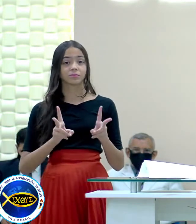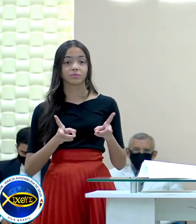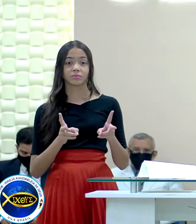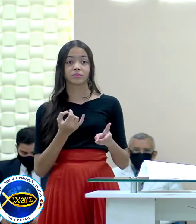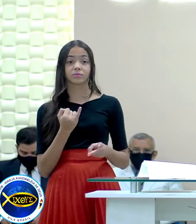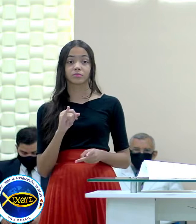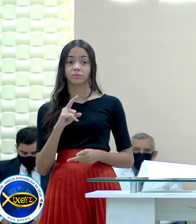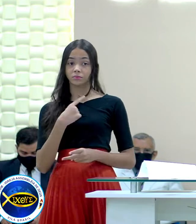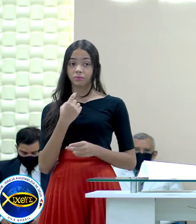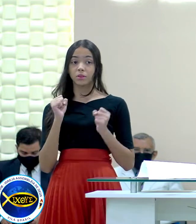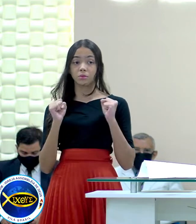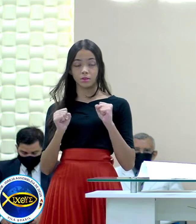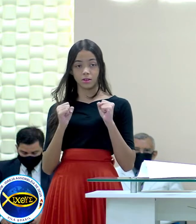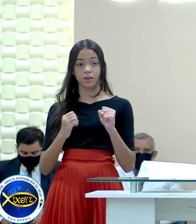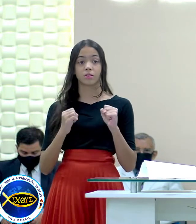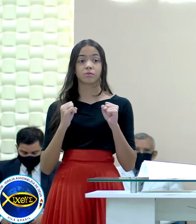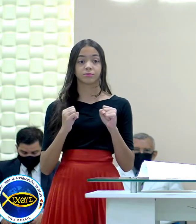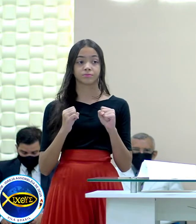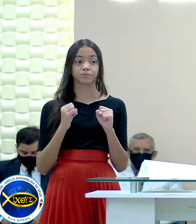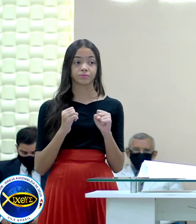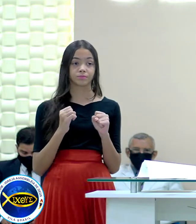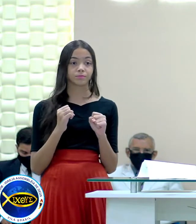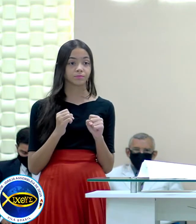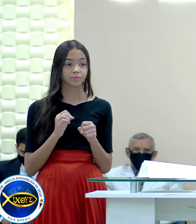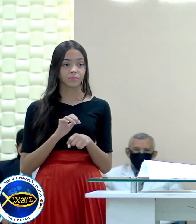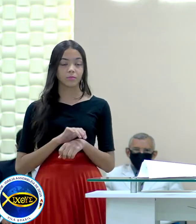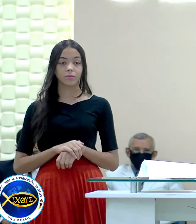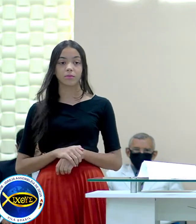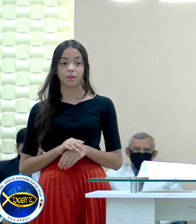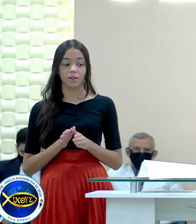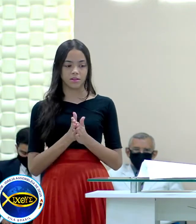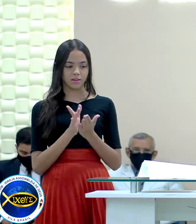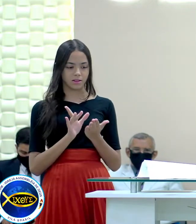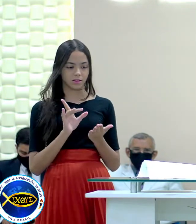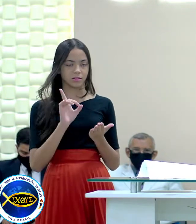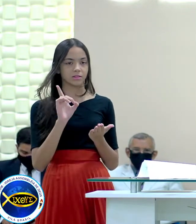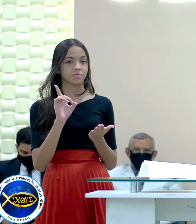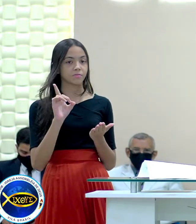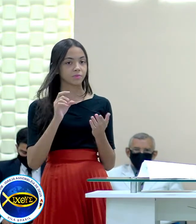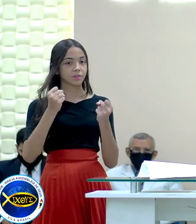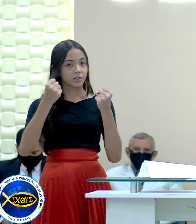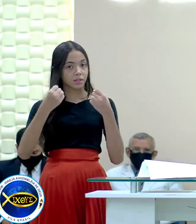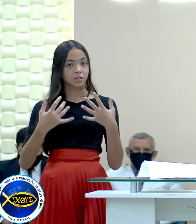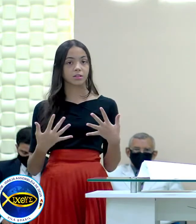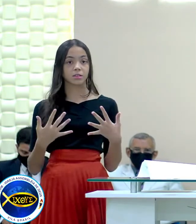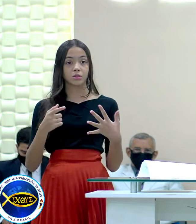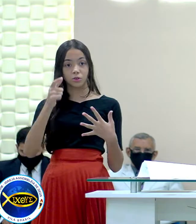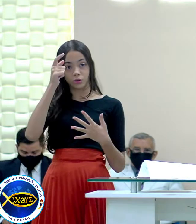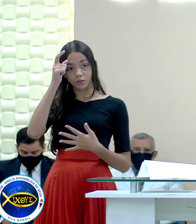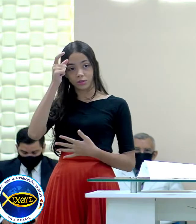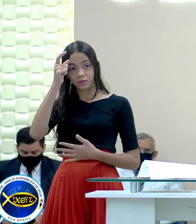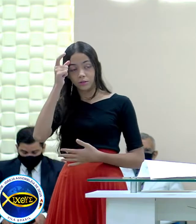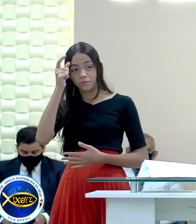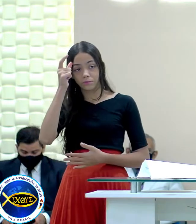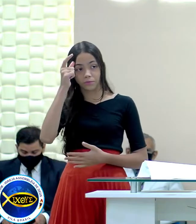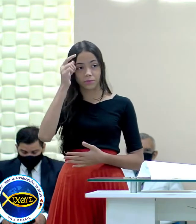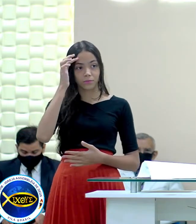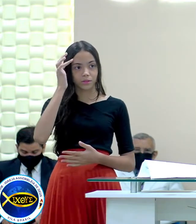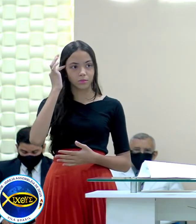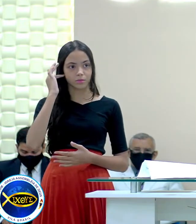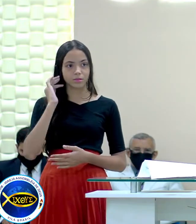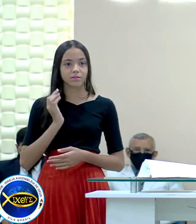uma qualidade ao inimigo das nossas vidas, a Bíblia diz que uma das qualidades dele é a perseverança. Ele